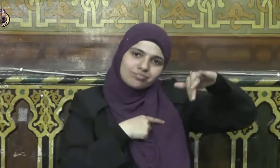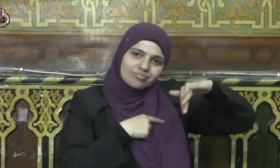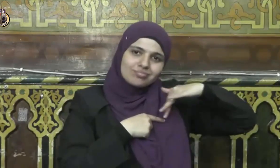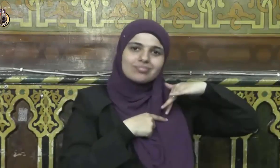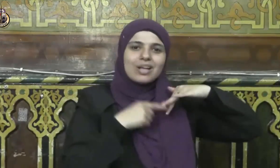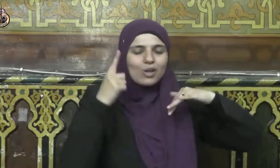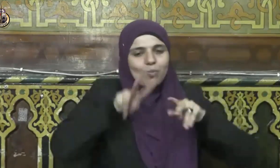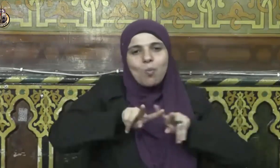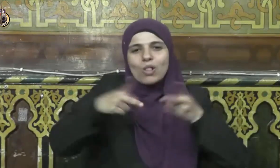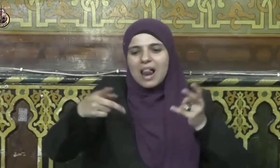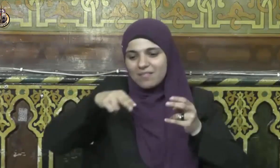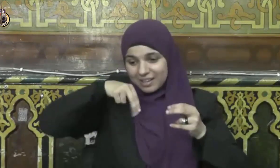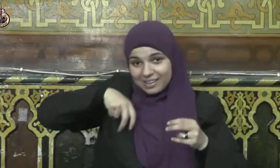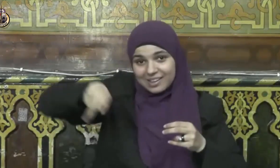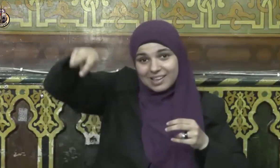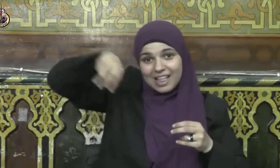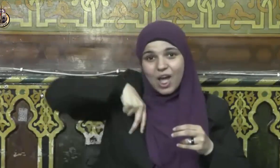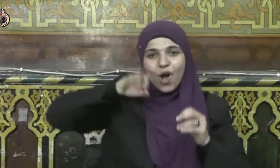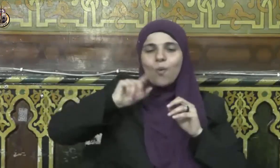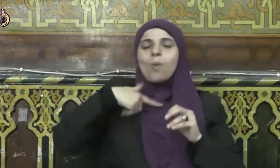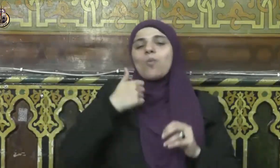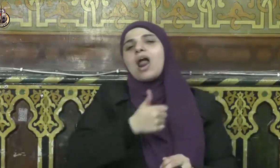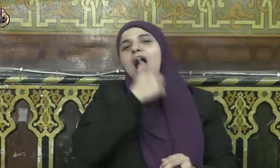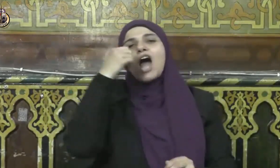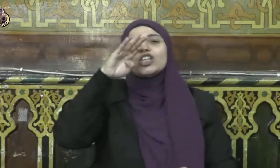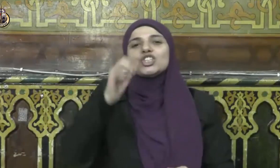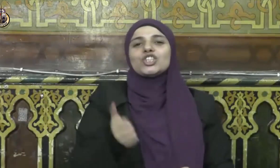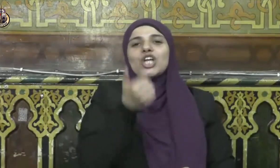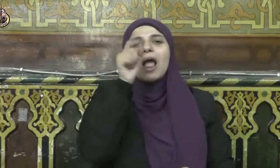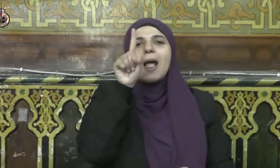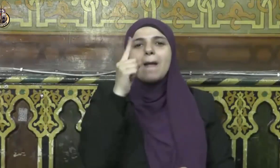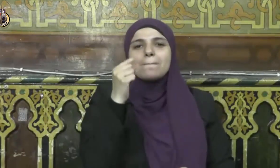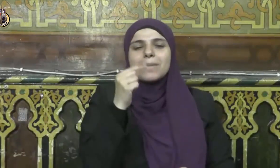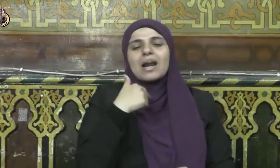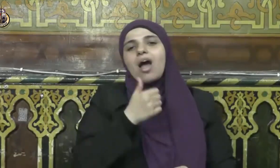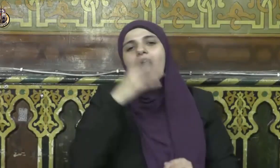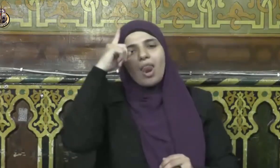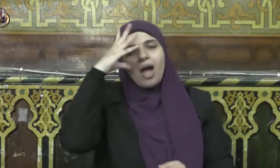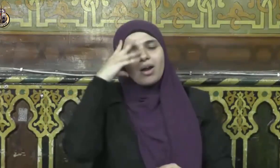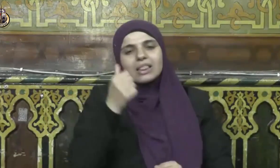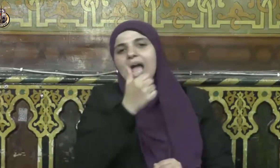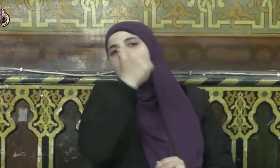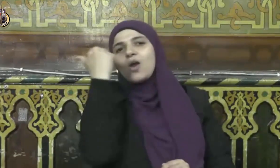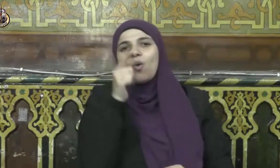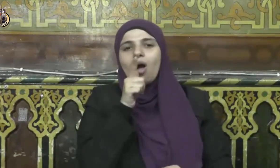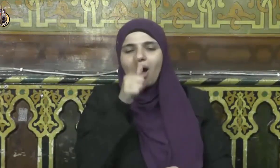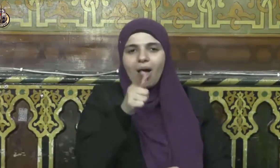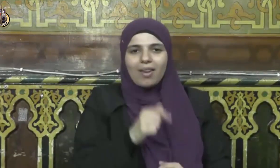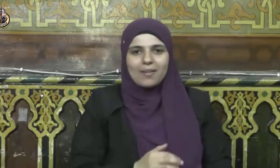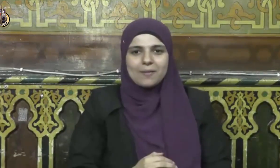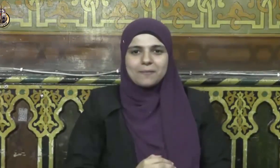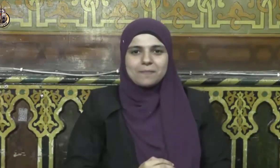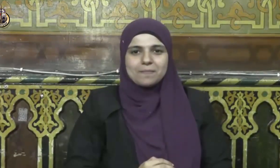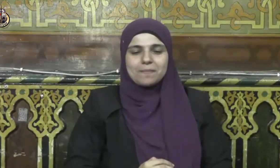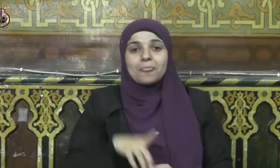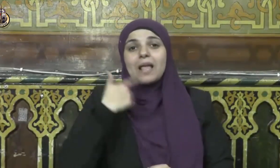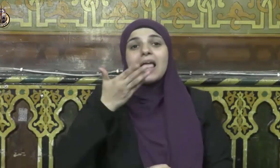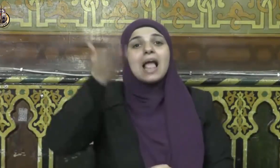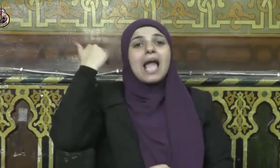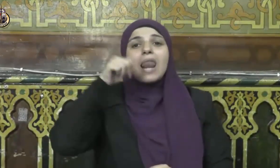من طريق آخر. فعن جابر بن عبد الله رضي الله عنهما قال: